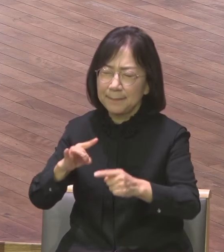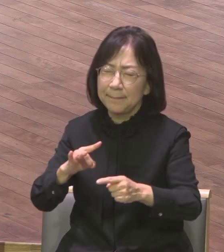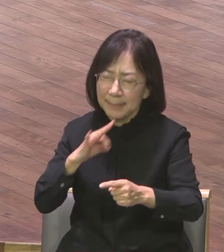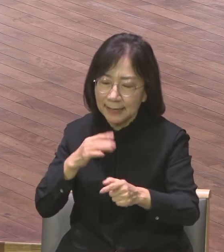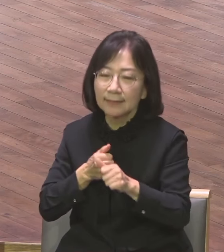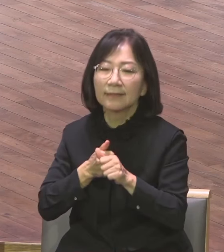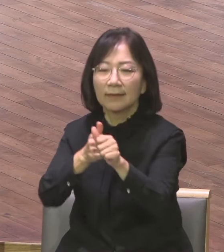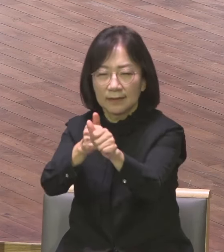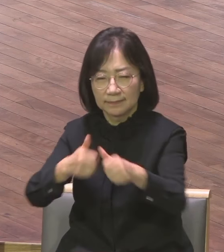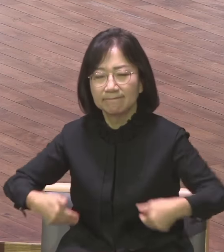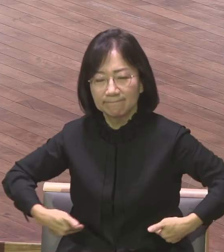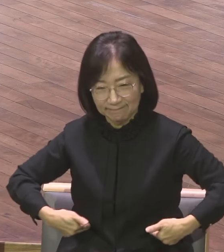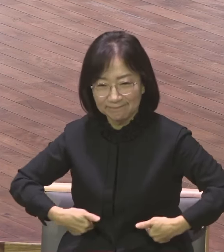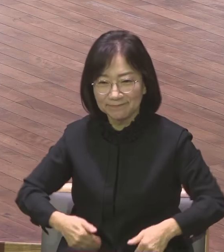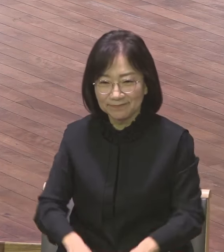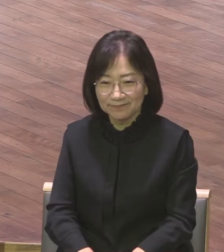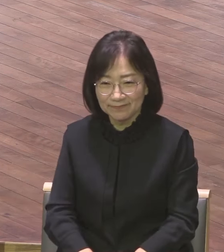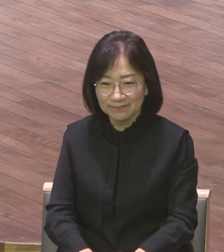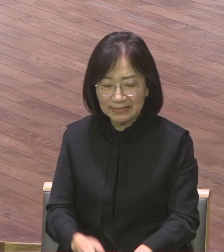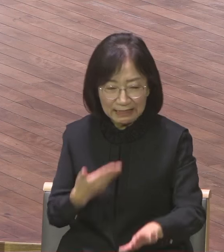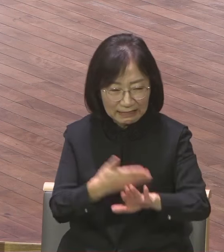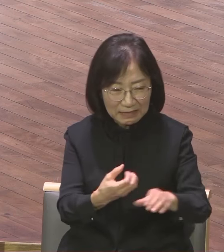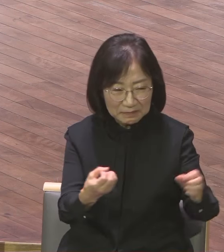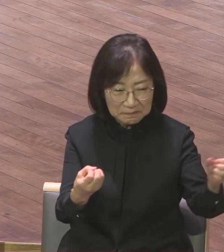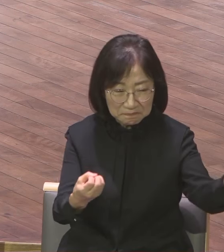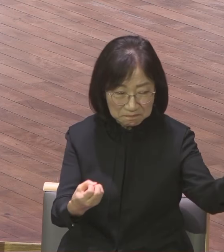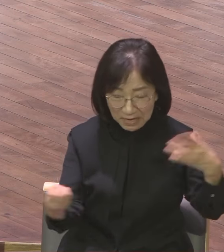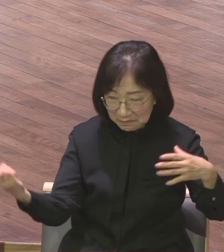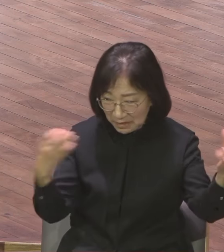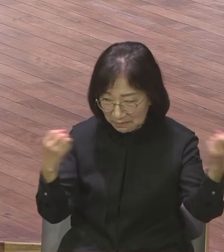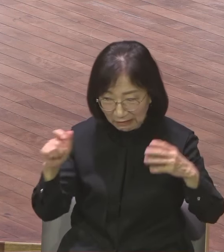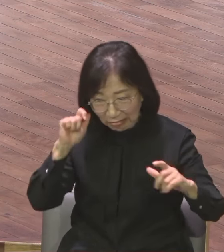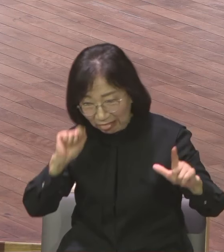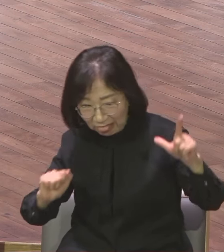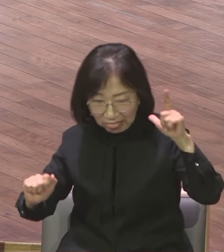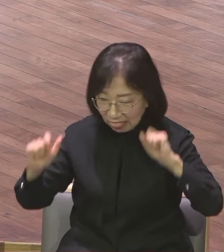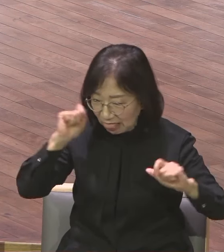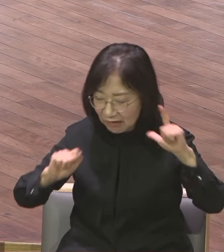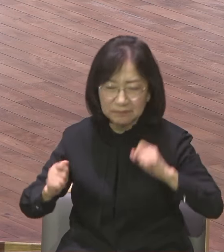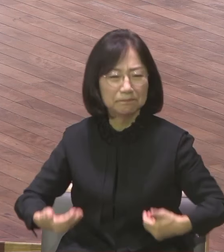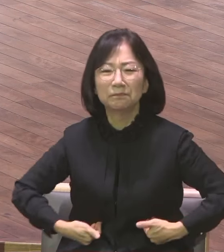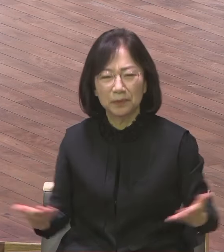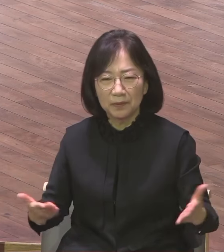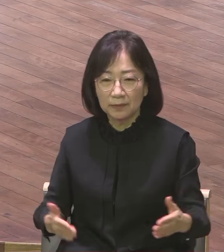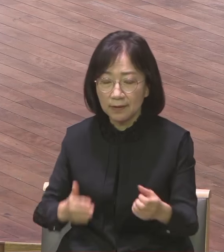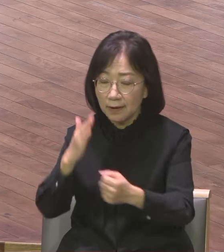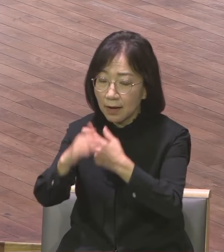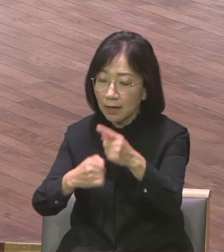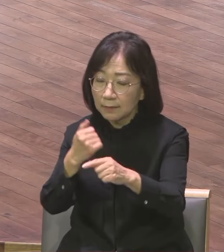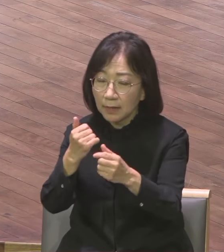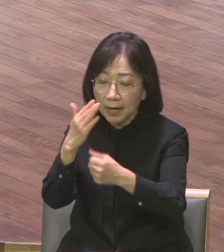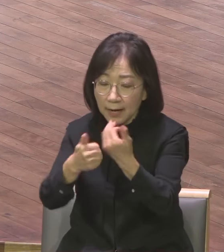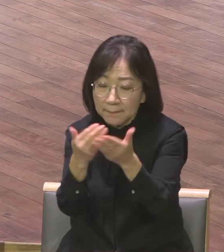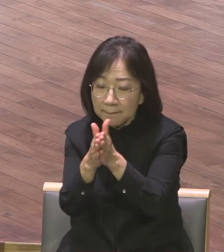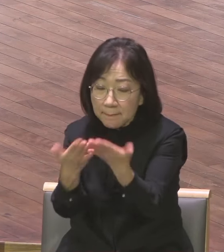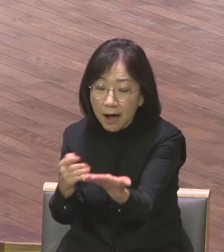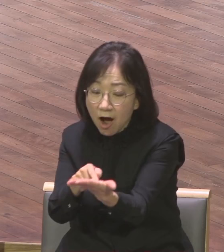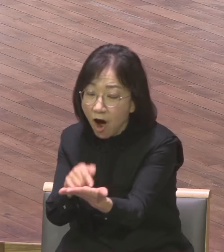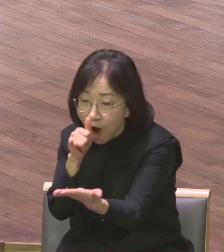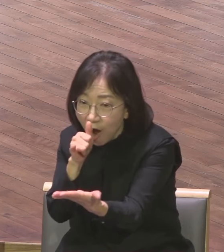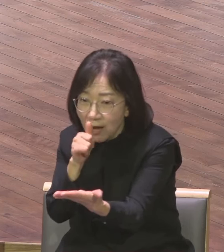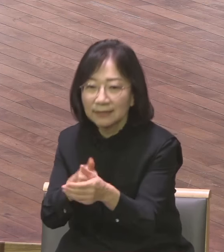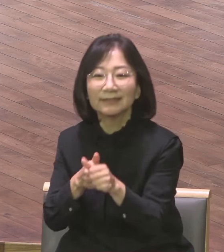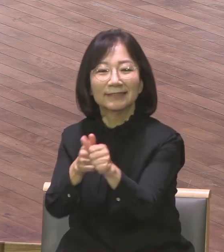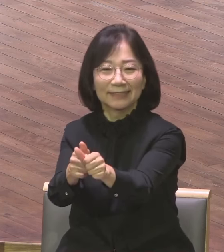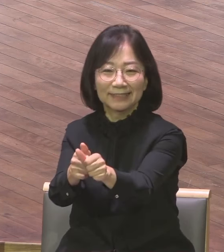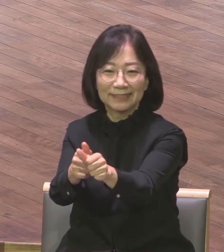살아야 돼요. 다른 말 들을 필요 없어요. 하나님의 말씀. 말씀에 근거한 자 진리 안에